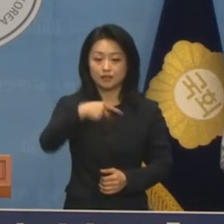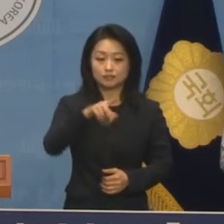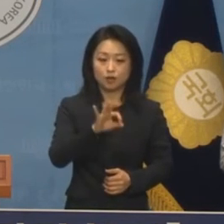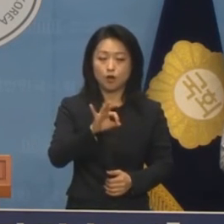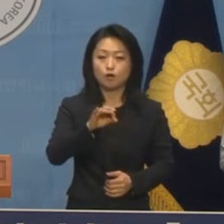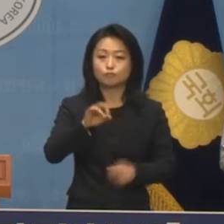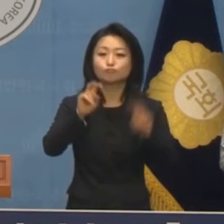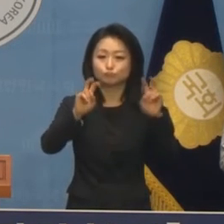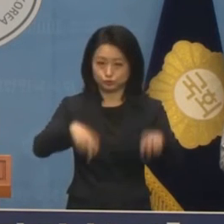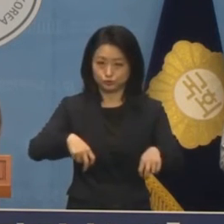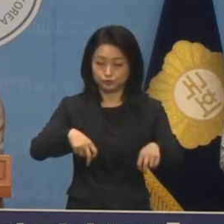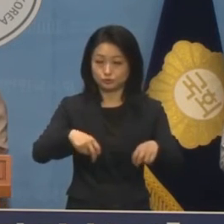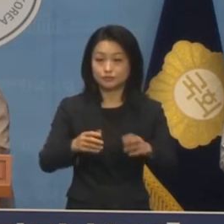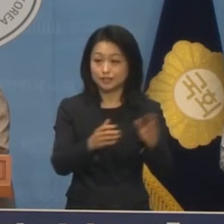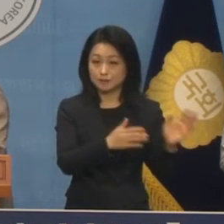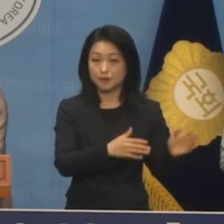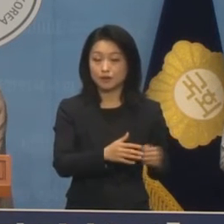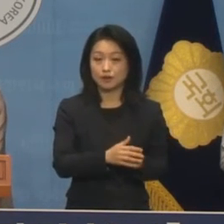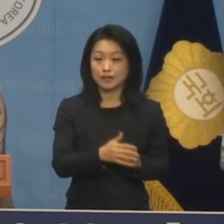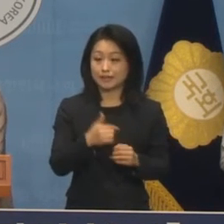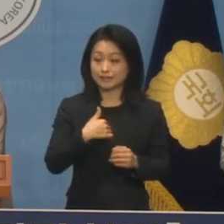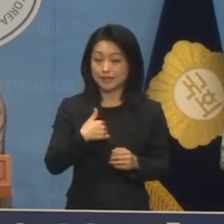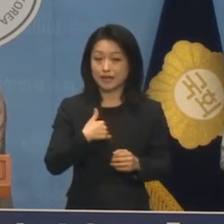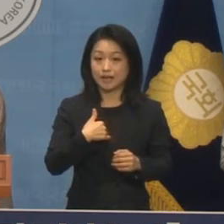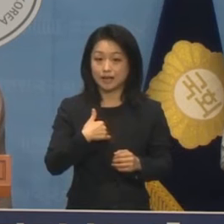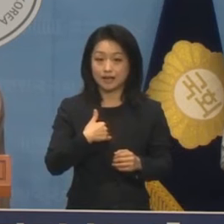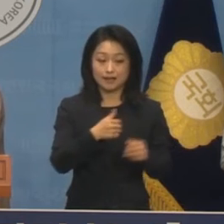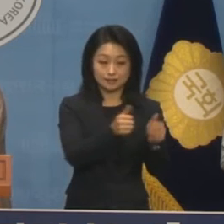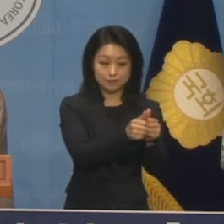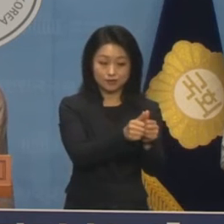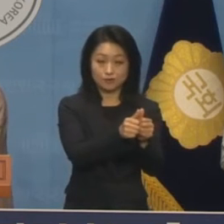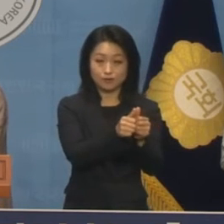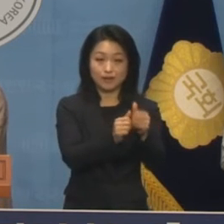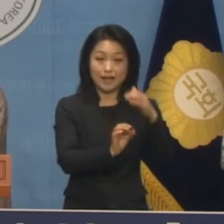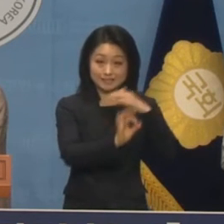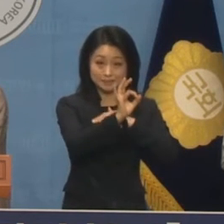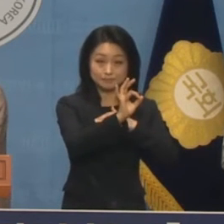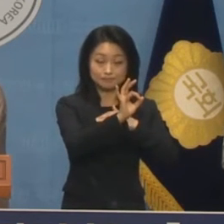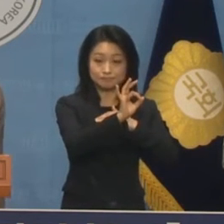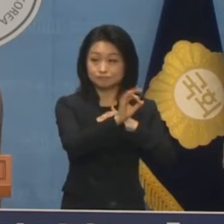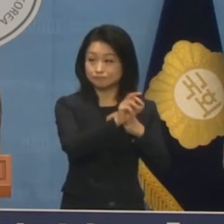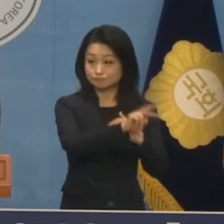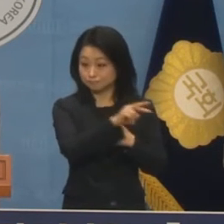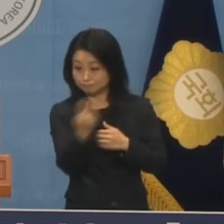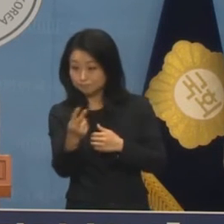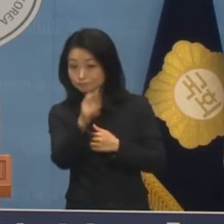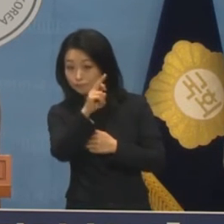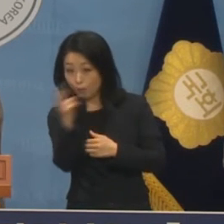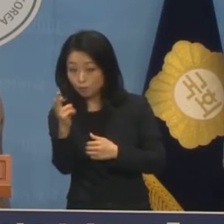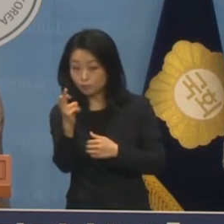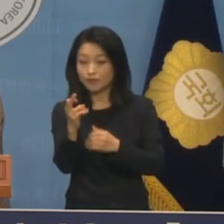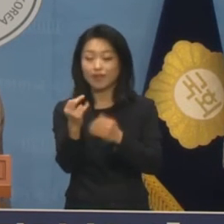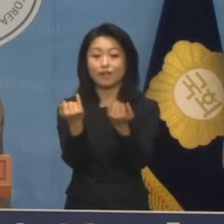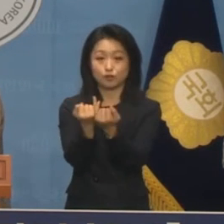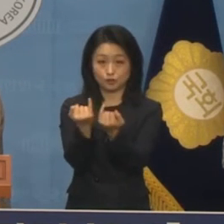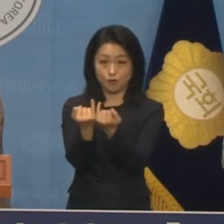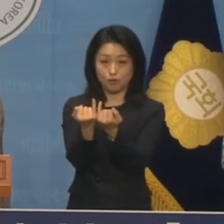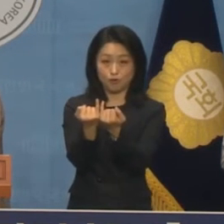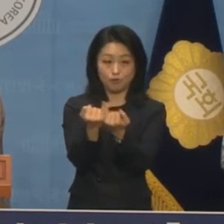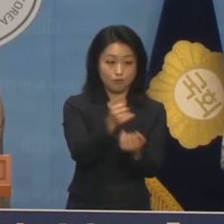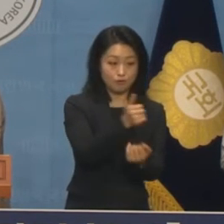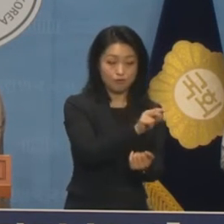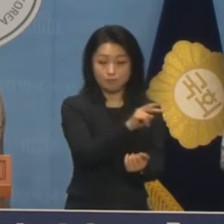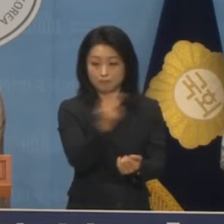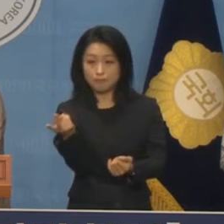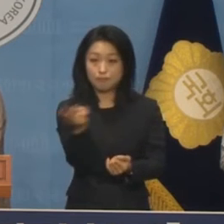젠더 플루이드 그러면 성을 바꿀 수 있습니다. 아침에는 남성, 그리고 오후에는 여성. 실제로 이런